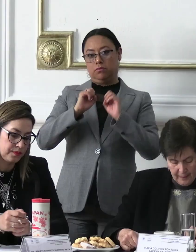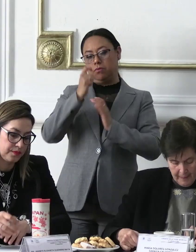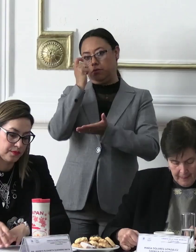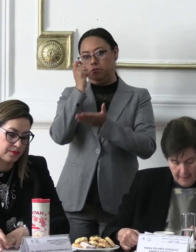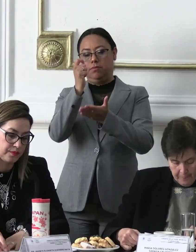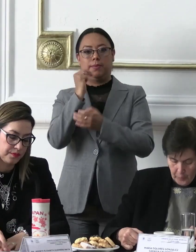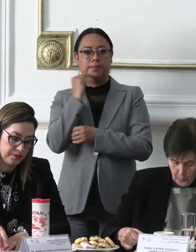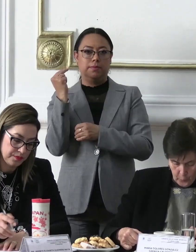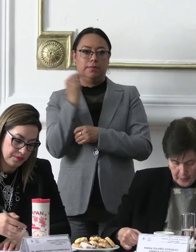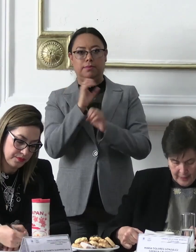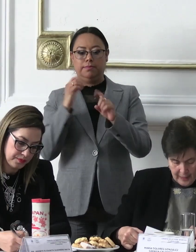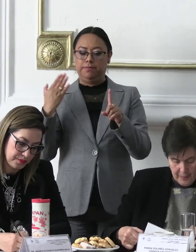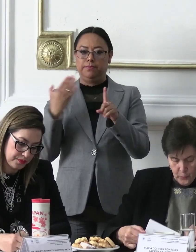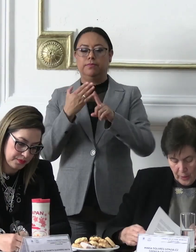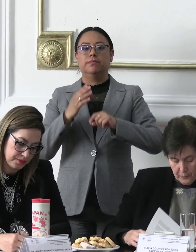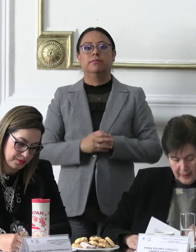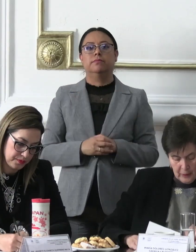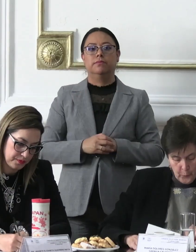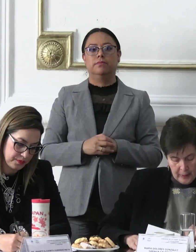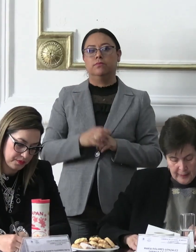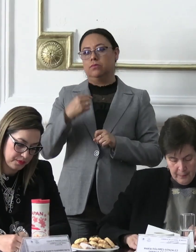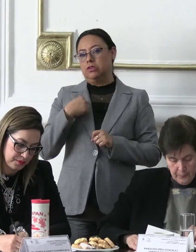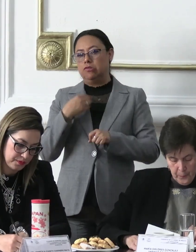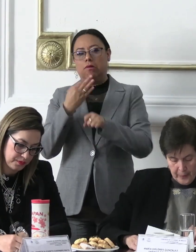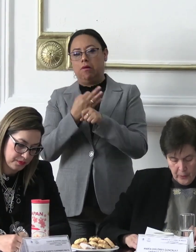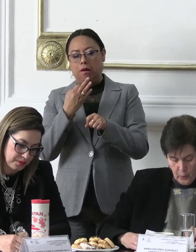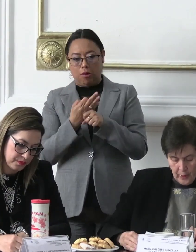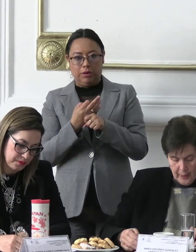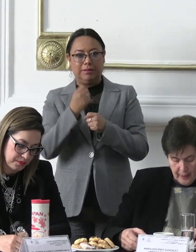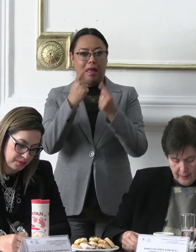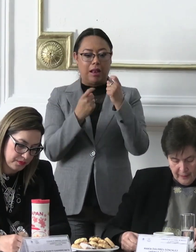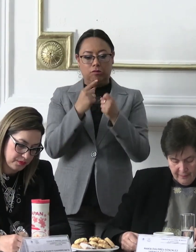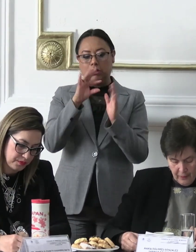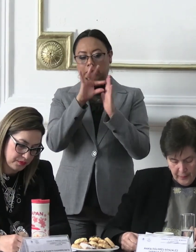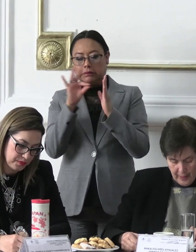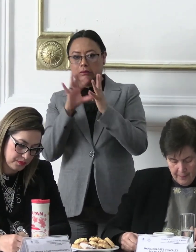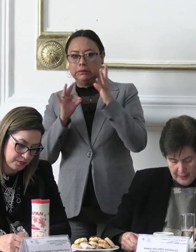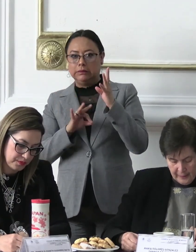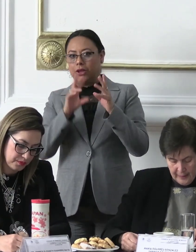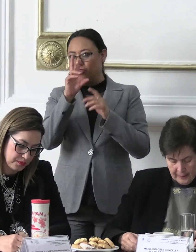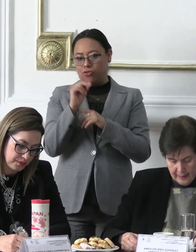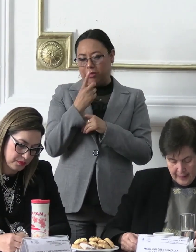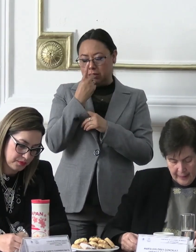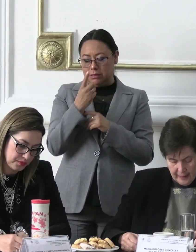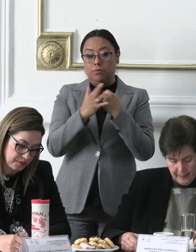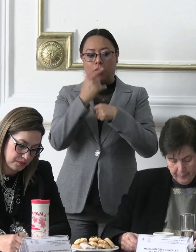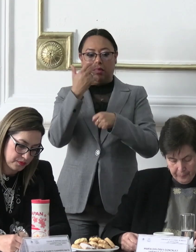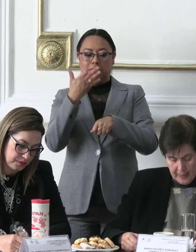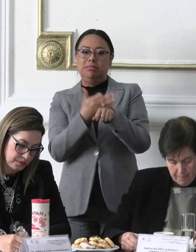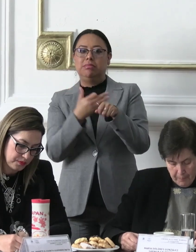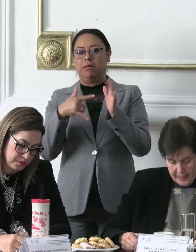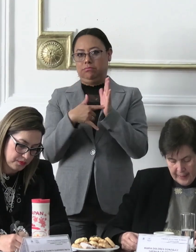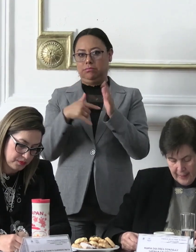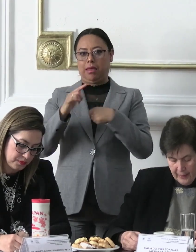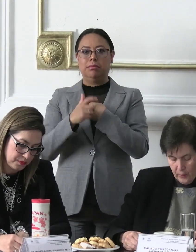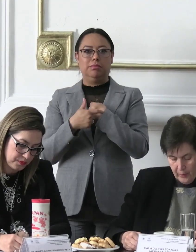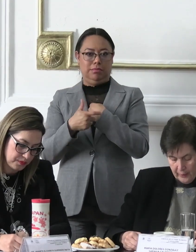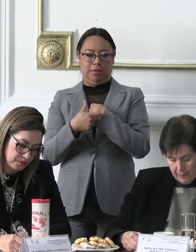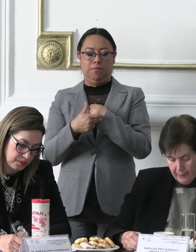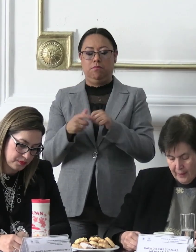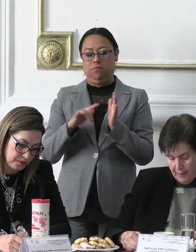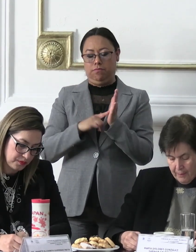puntuales. Voy a saltarme algunas partes por el tiempo, pero decir finalmente que